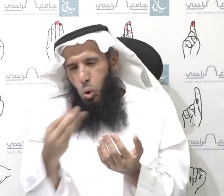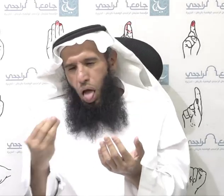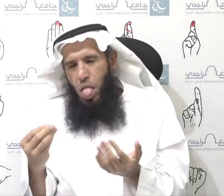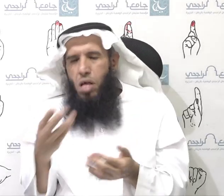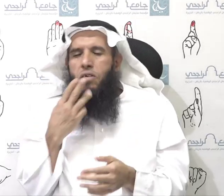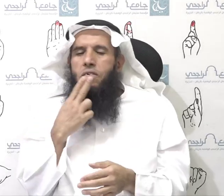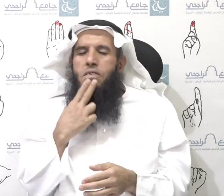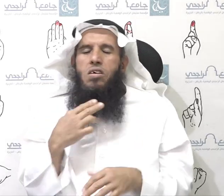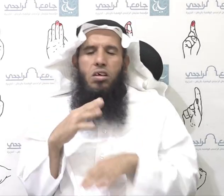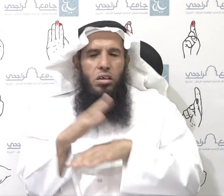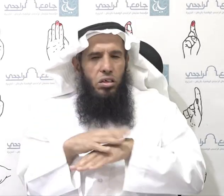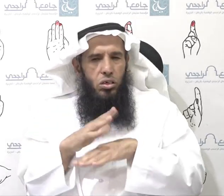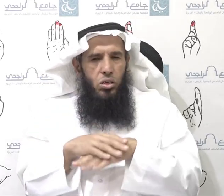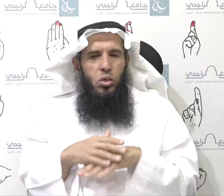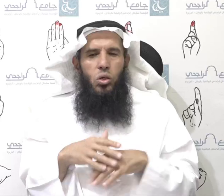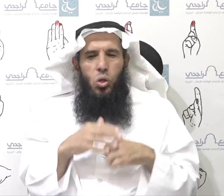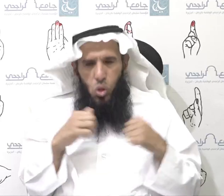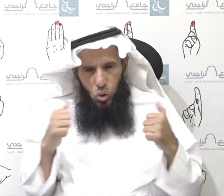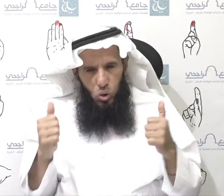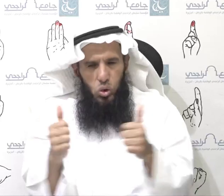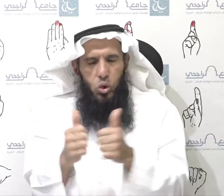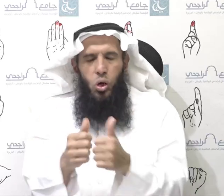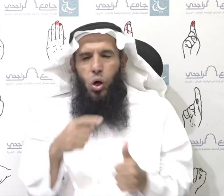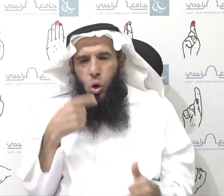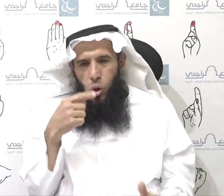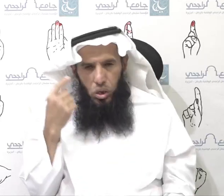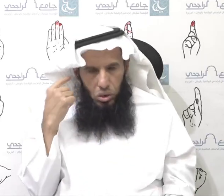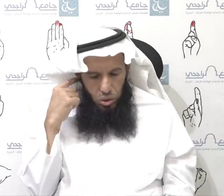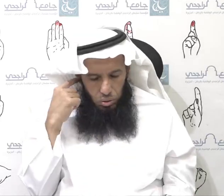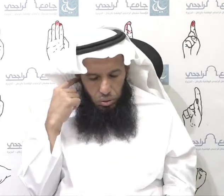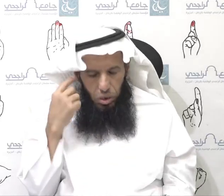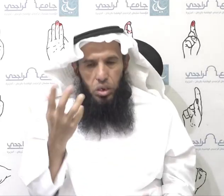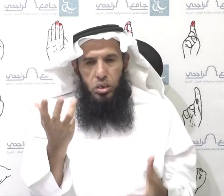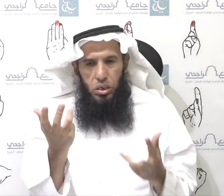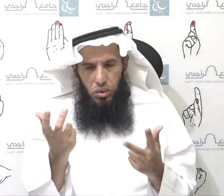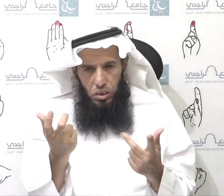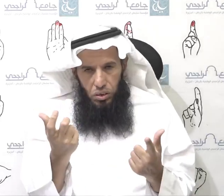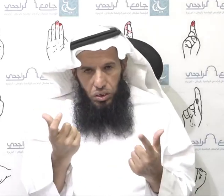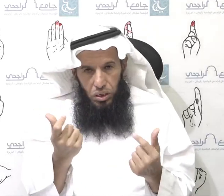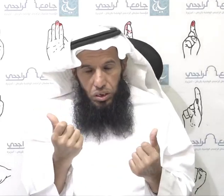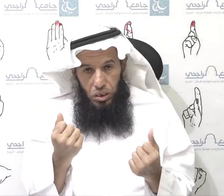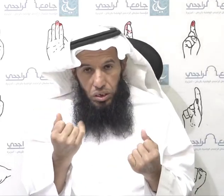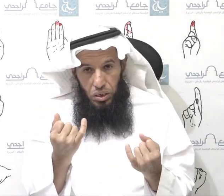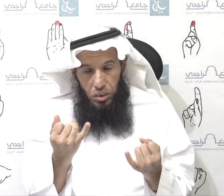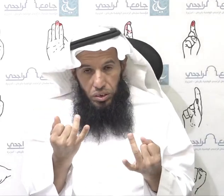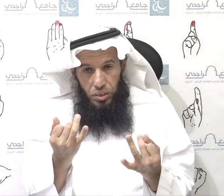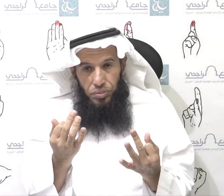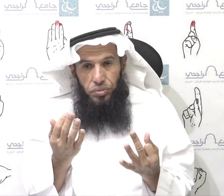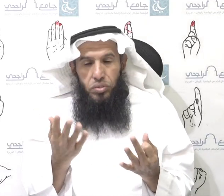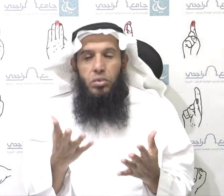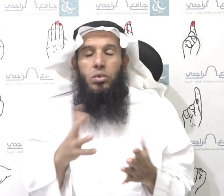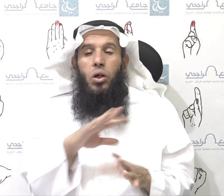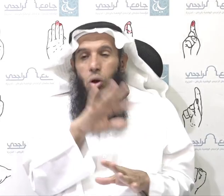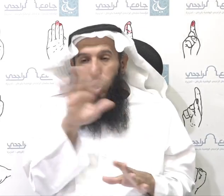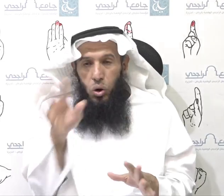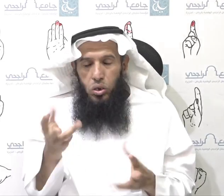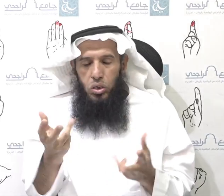إنه سميع الدعاء. أقول ما تسمعون وأستغفر الله العظيم الجليل لي ولكم، فاستغفروه